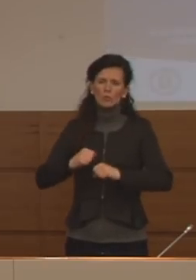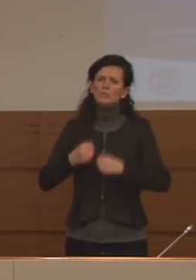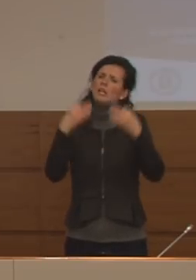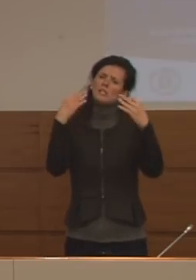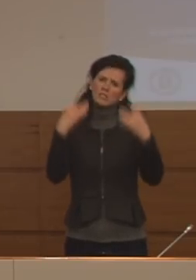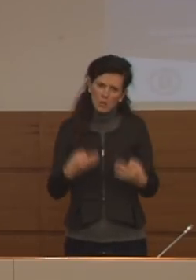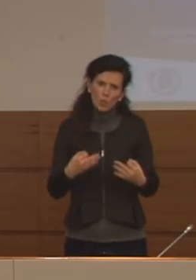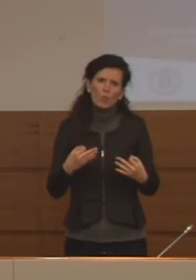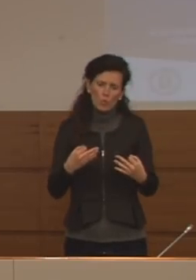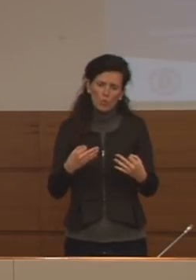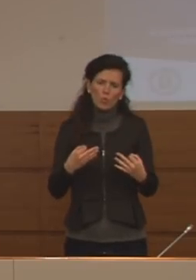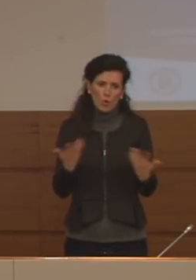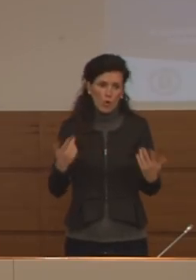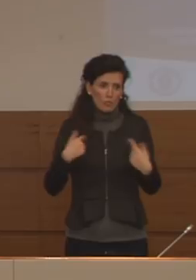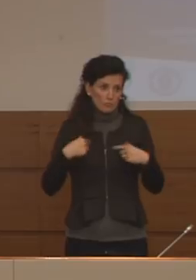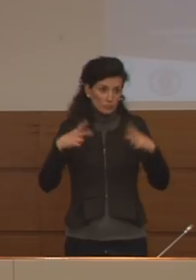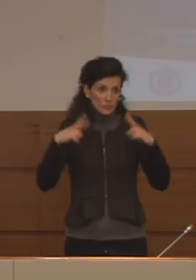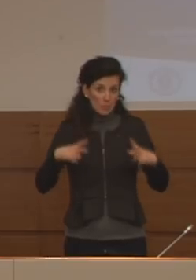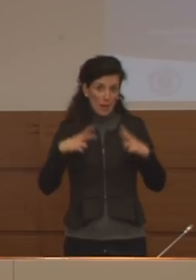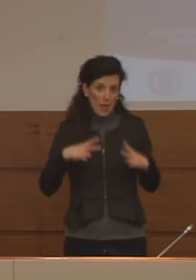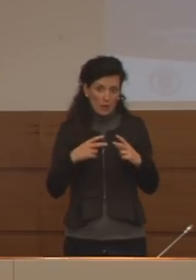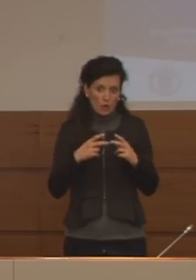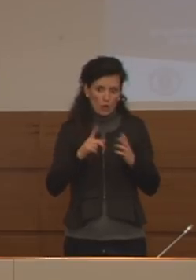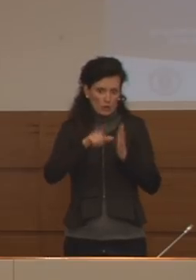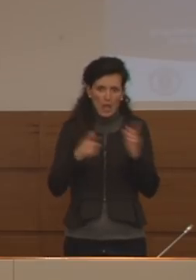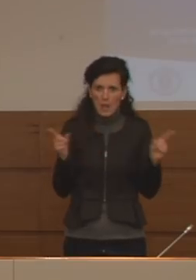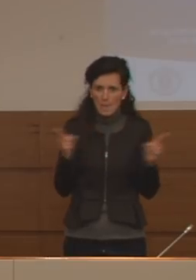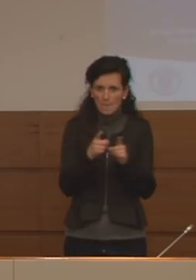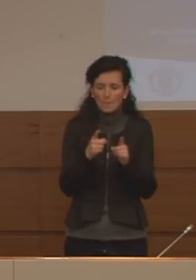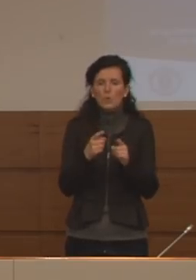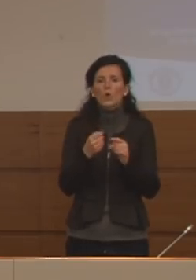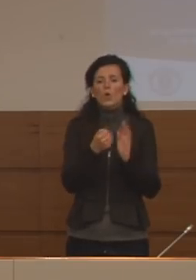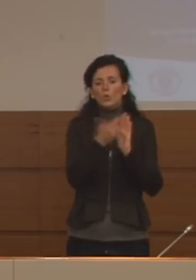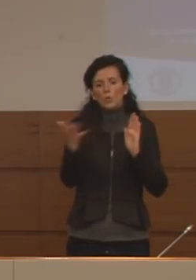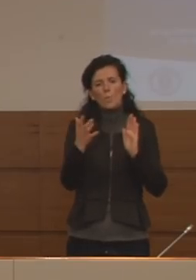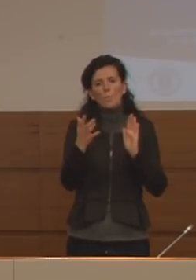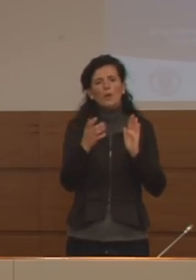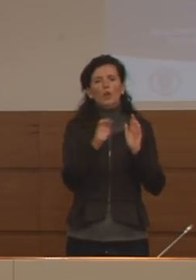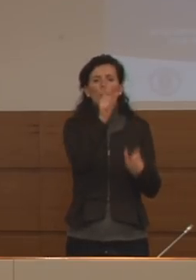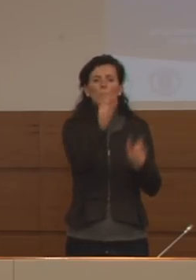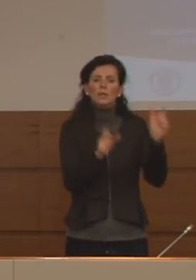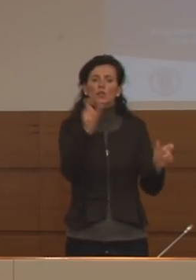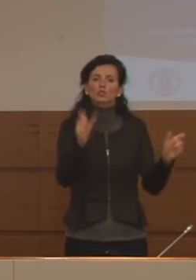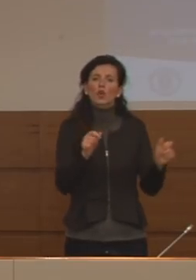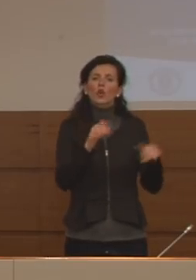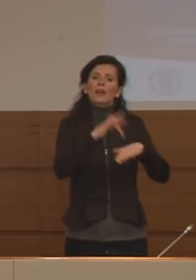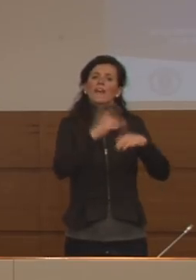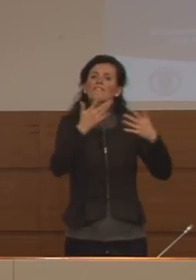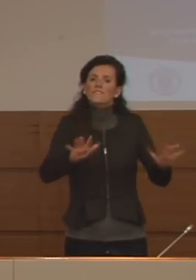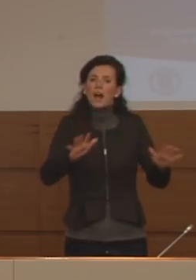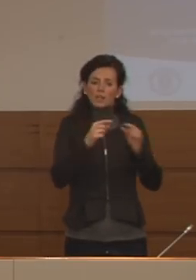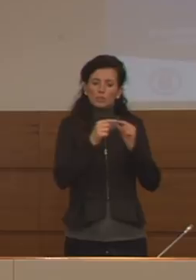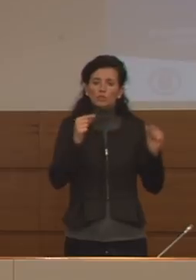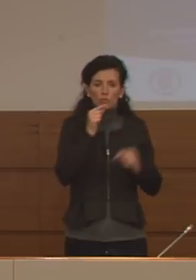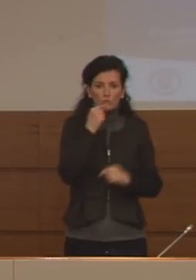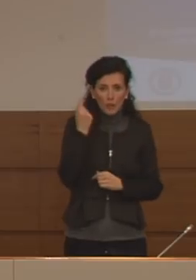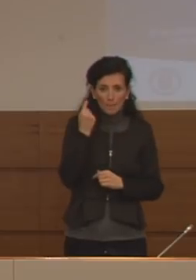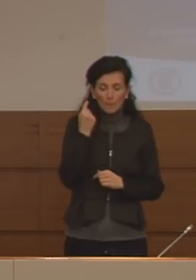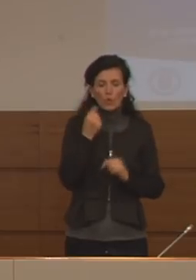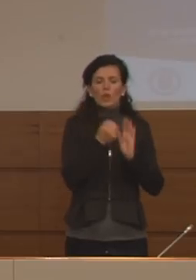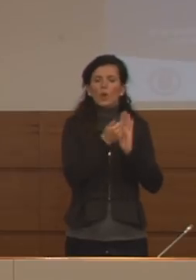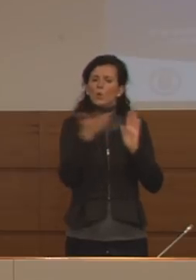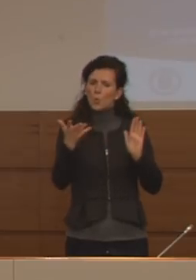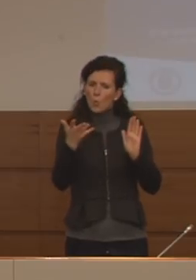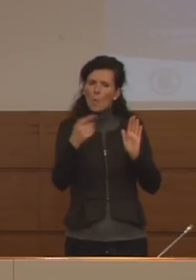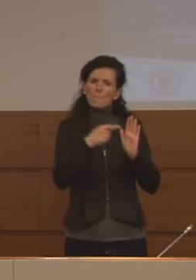prima possibile mi auguro anche il dato delle persone che hanno effettuato i tamponi in numeri assoluti o